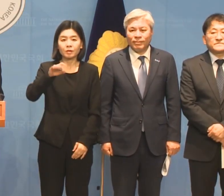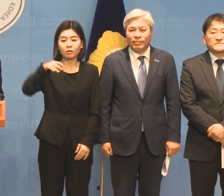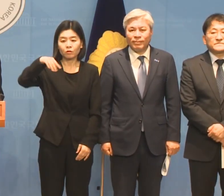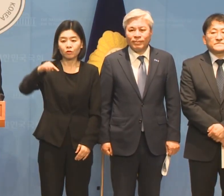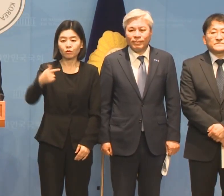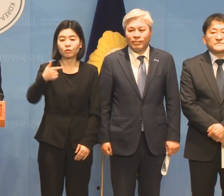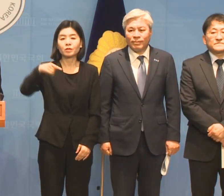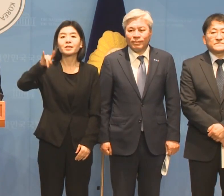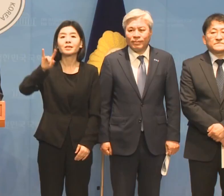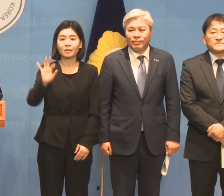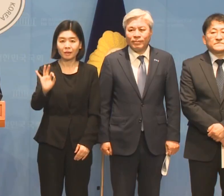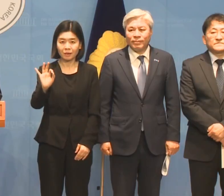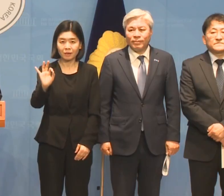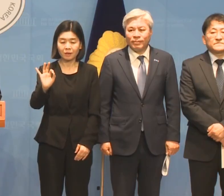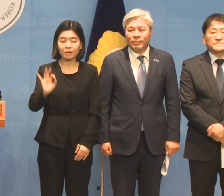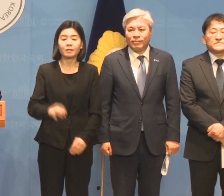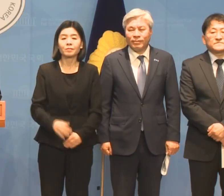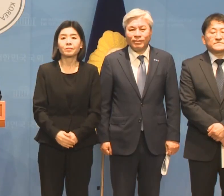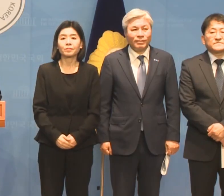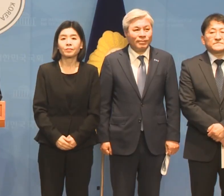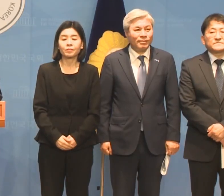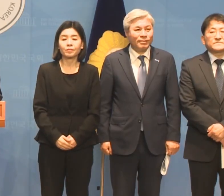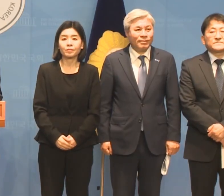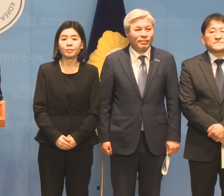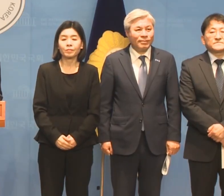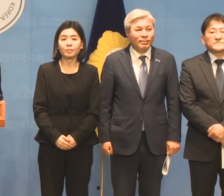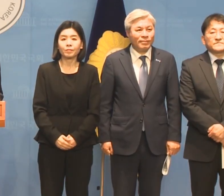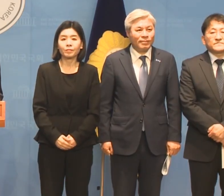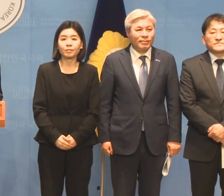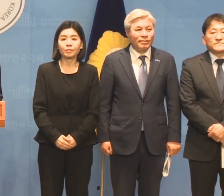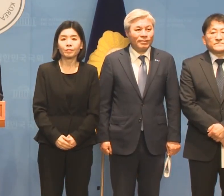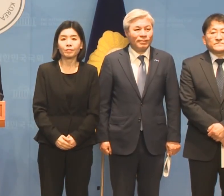정춘생 조국혁신당 원내수석이십니다.